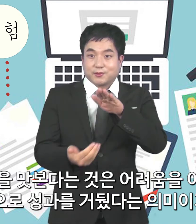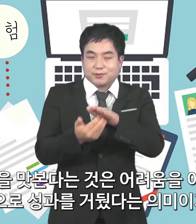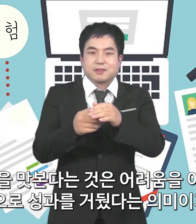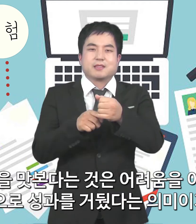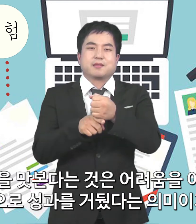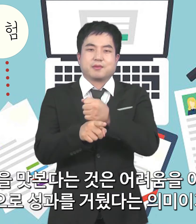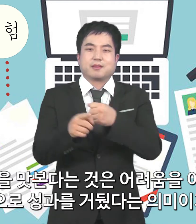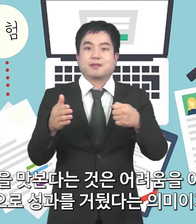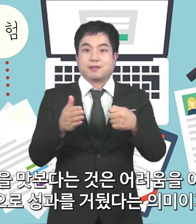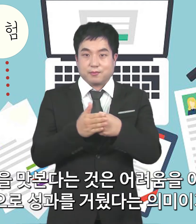때문입니다.